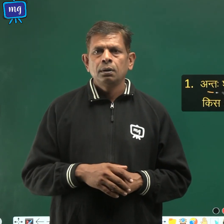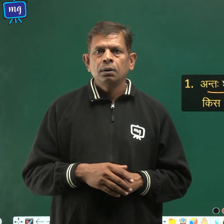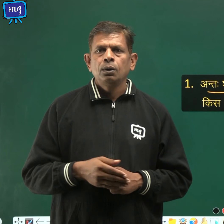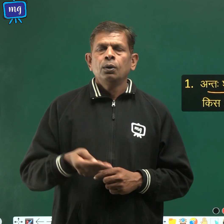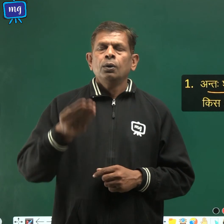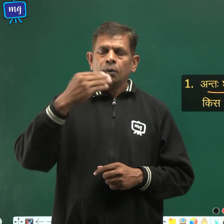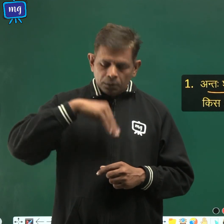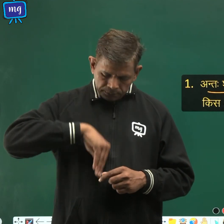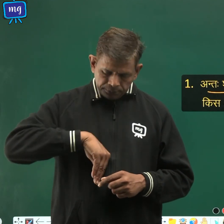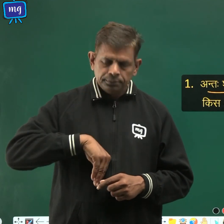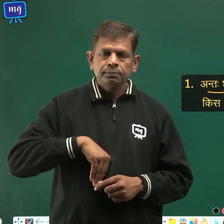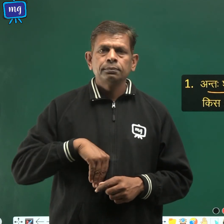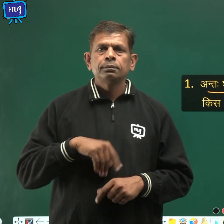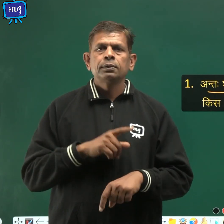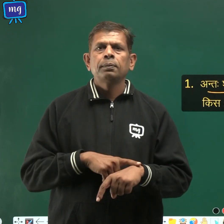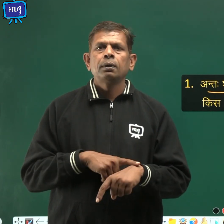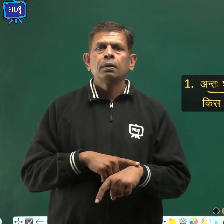अंतःश्वसन के समय